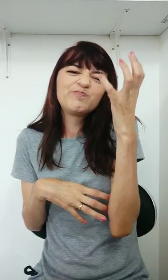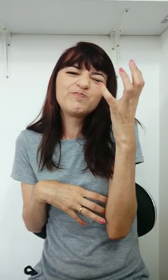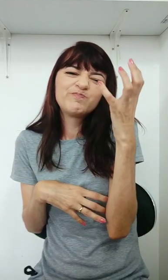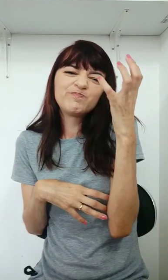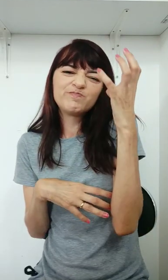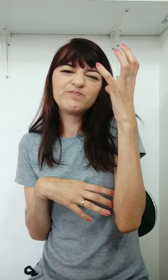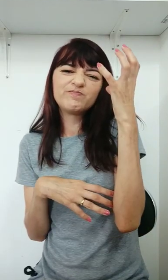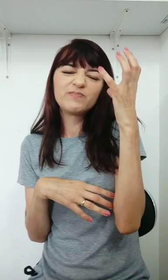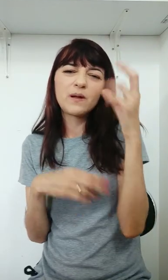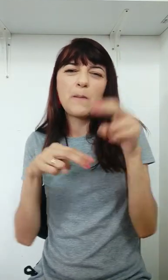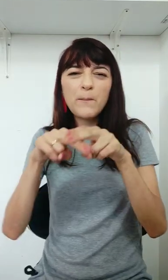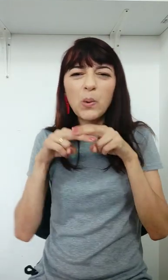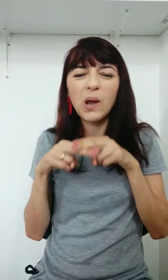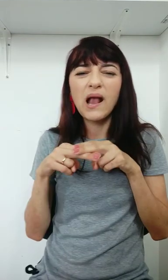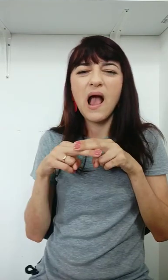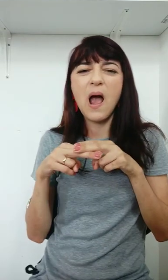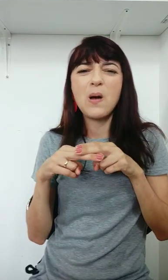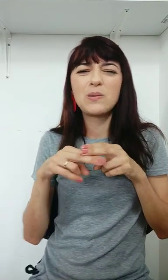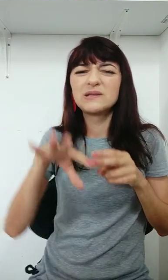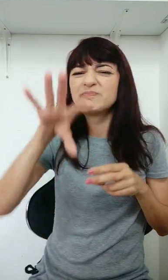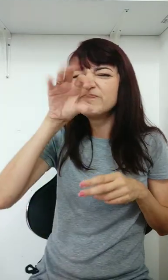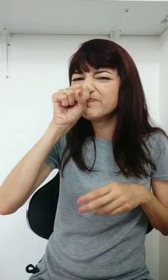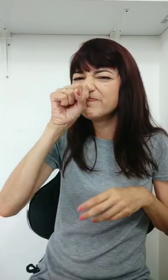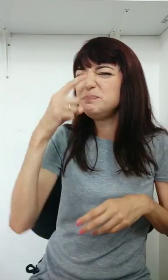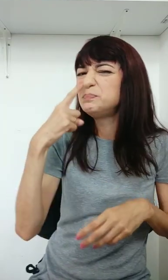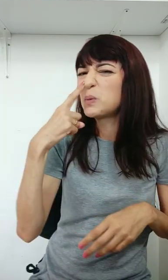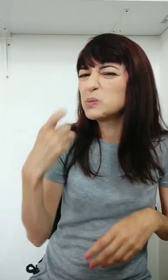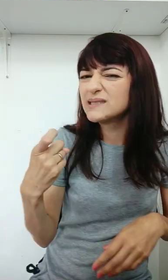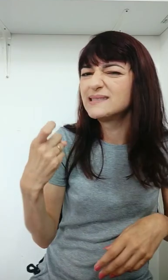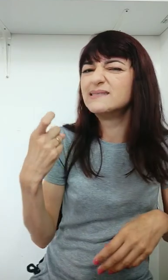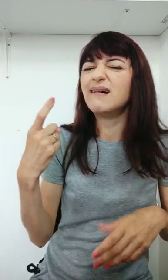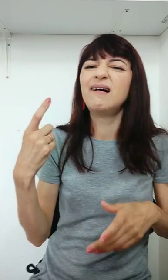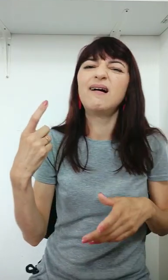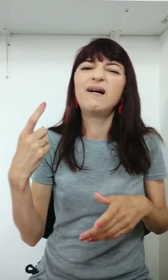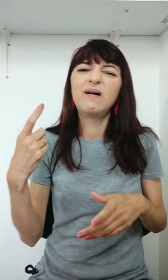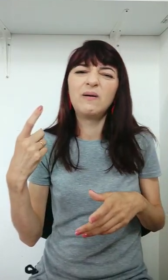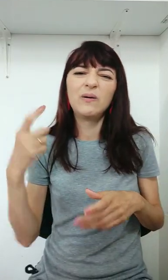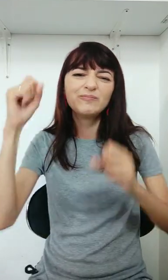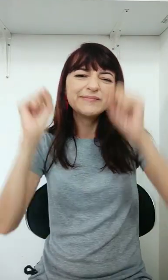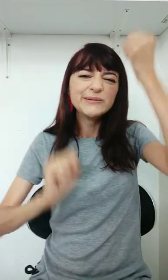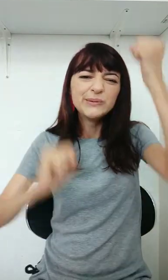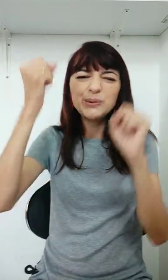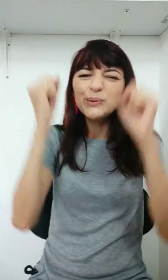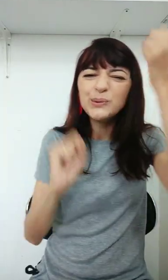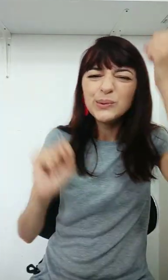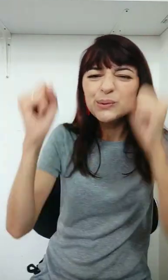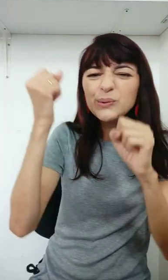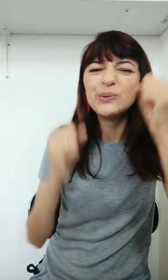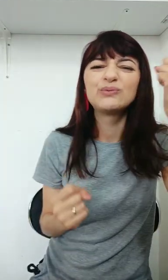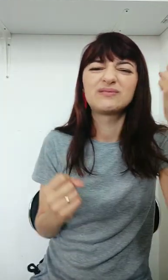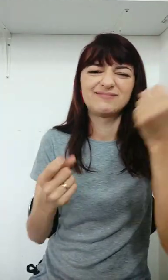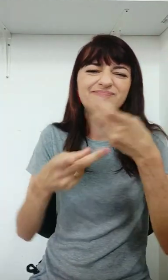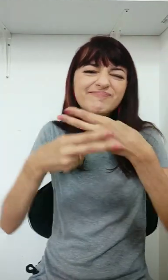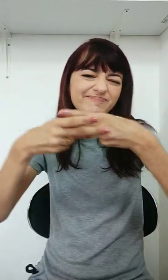passando ali no centro da cidade, você vê uma árvore, ela às vezes está um pouco mais murcha, com as folhas amarelas, porque ali